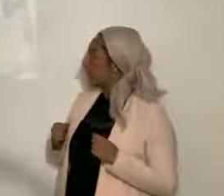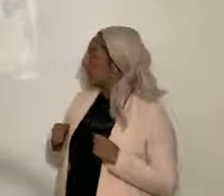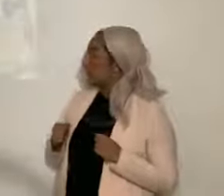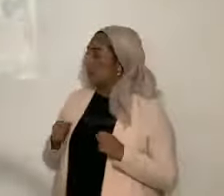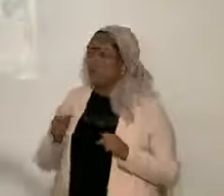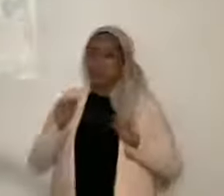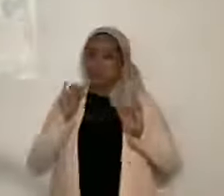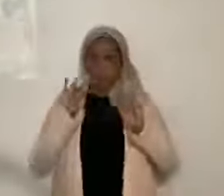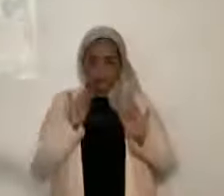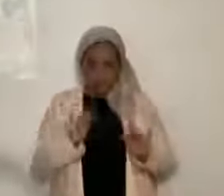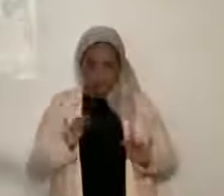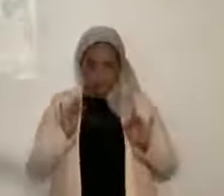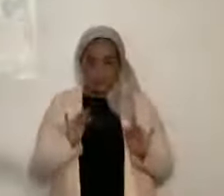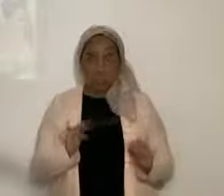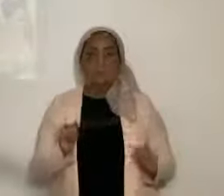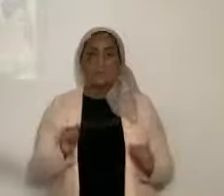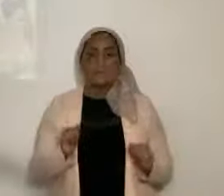Consuelo.